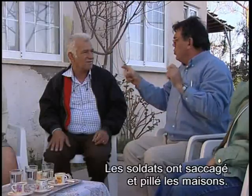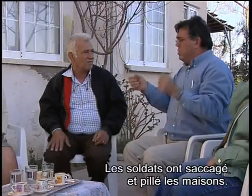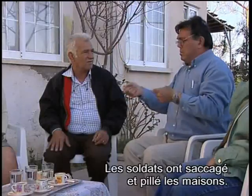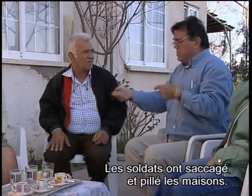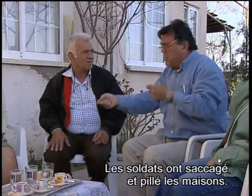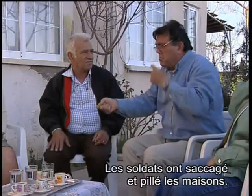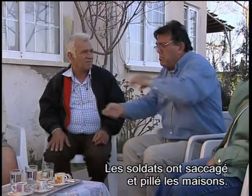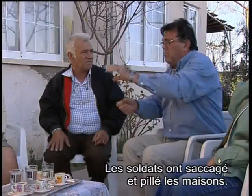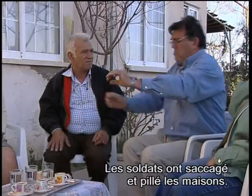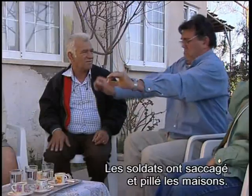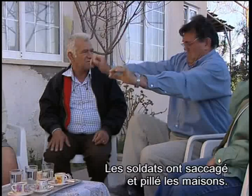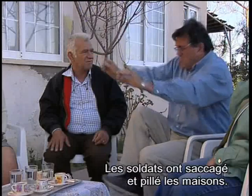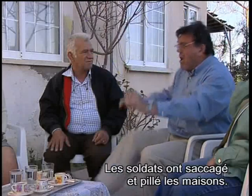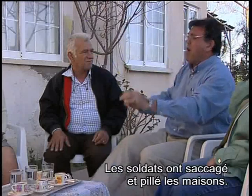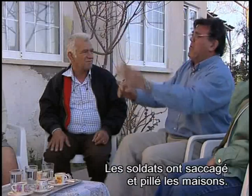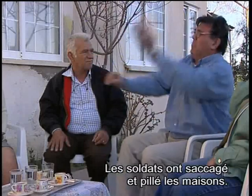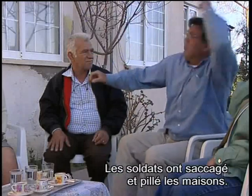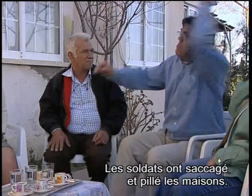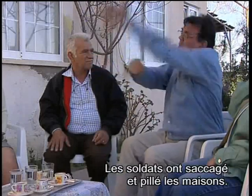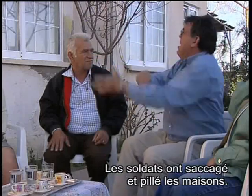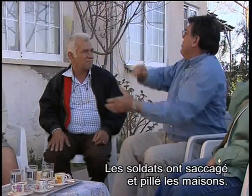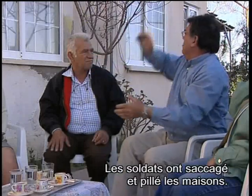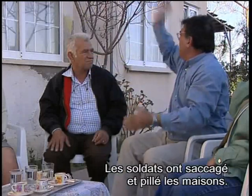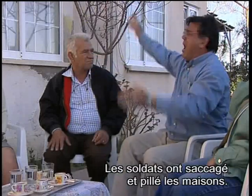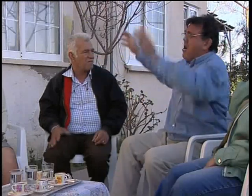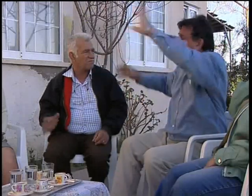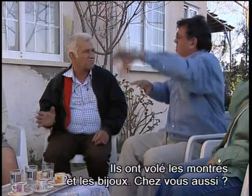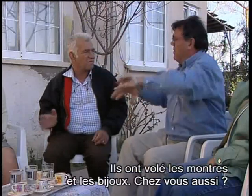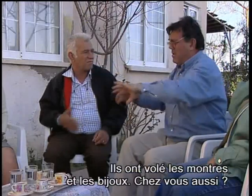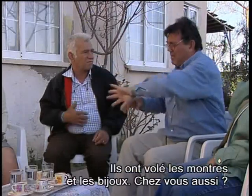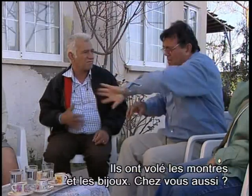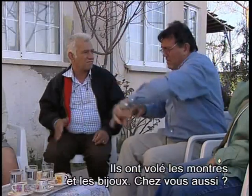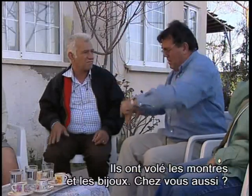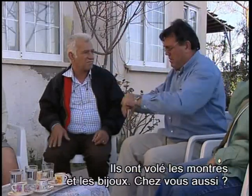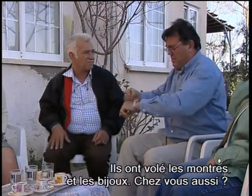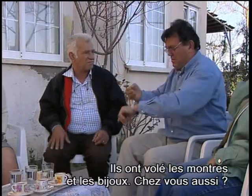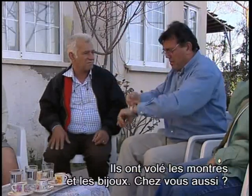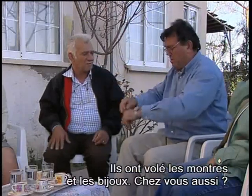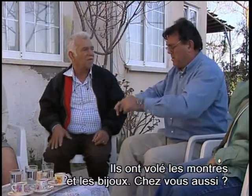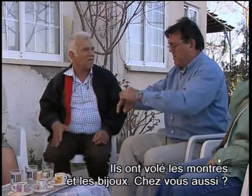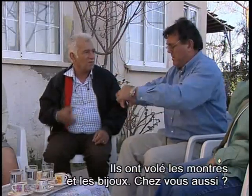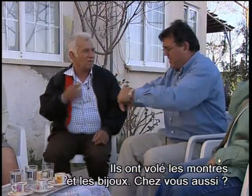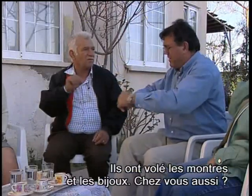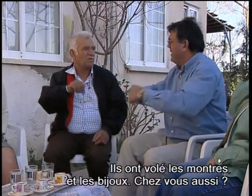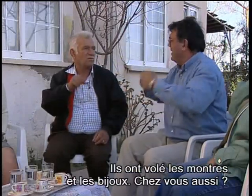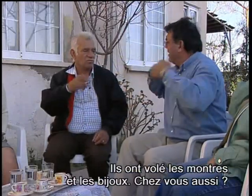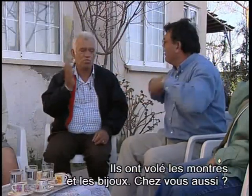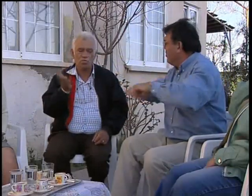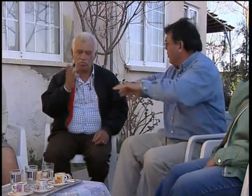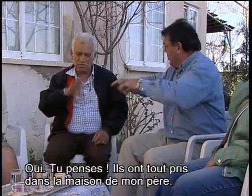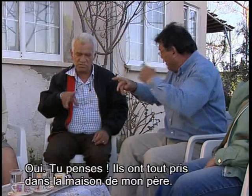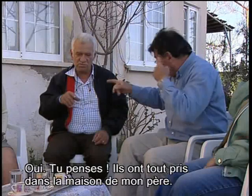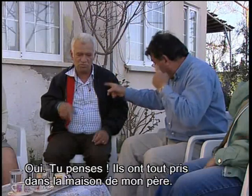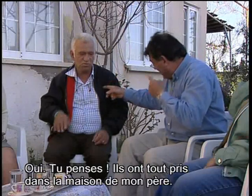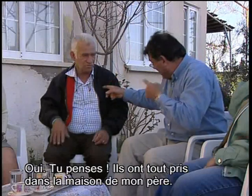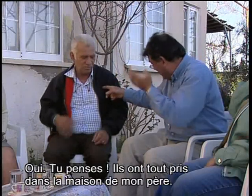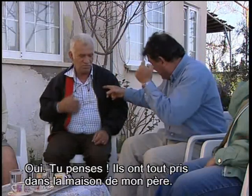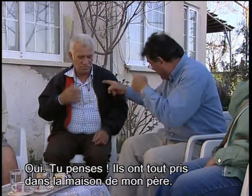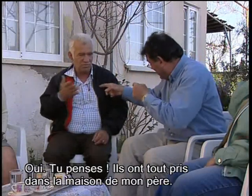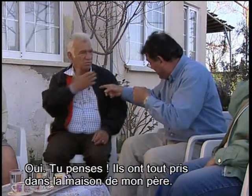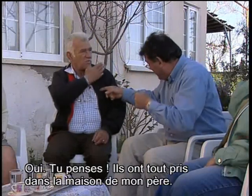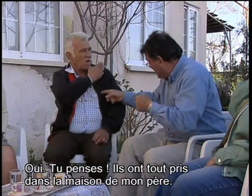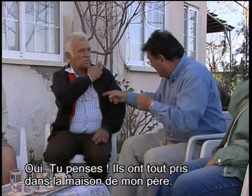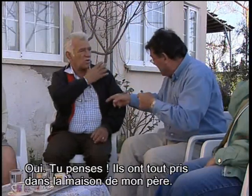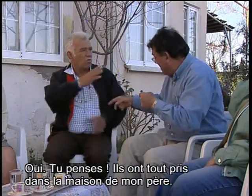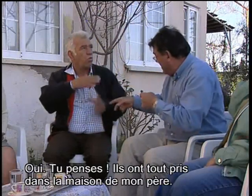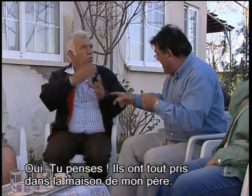Les soldats ont fracassé les portes des maisons. Ils ont tout saccagé, tout pillé. Ils ont volé les montres, les bijoux, les vêtements. Chez vous aussi ? Oui, tu y penses.